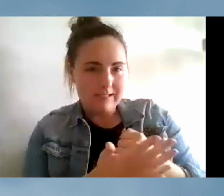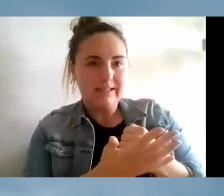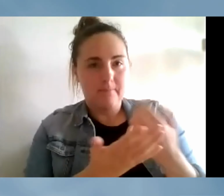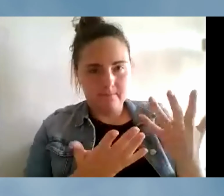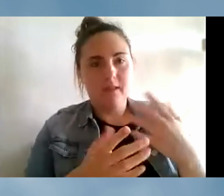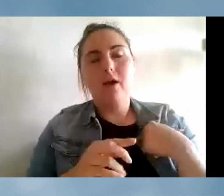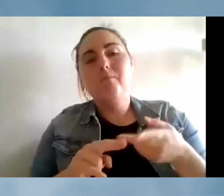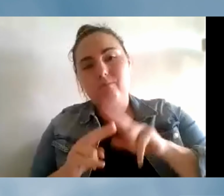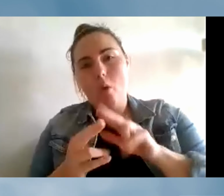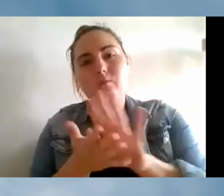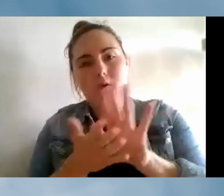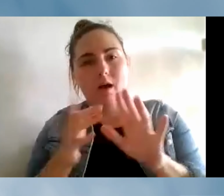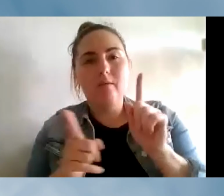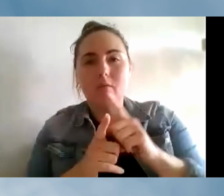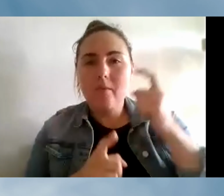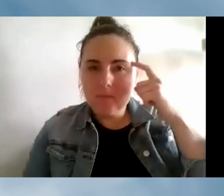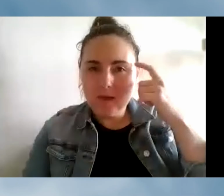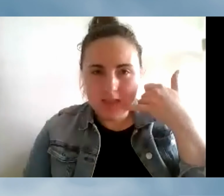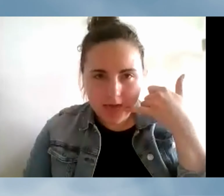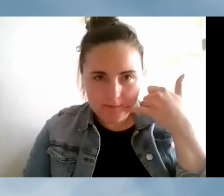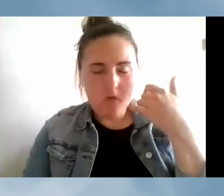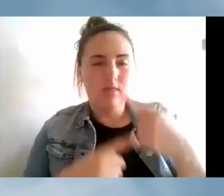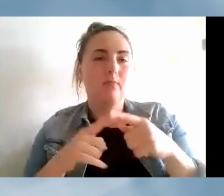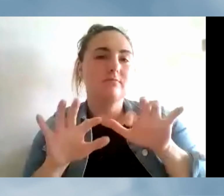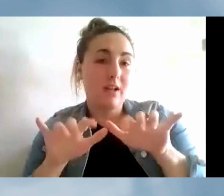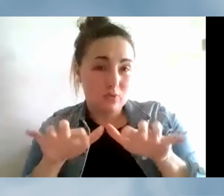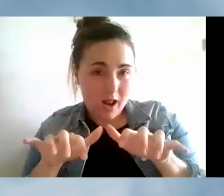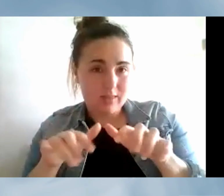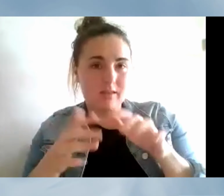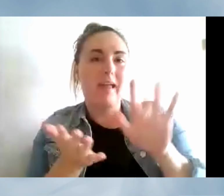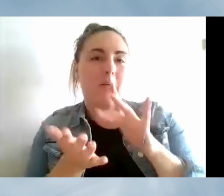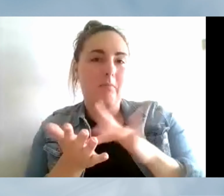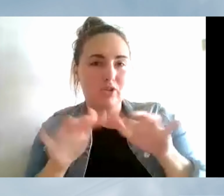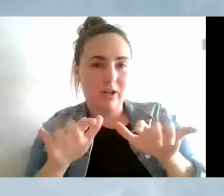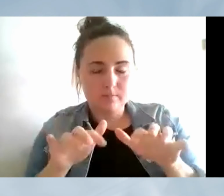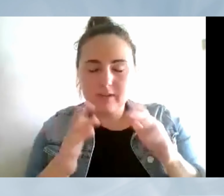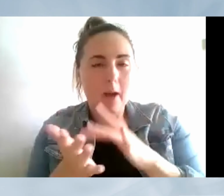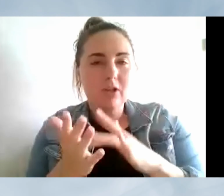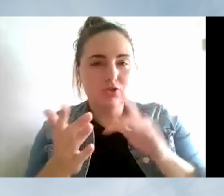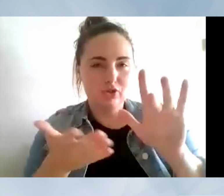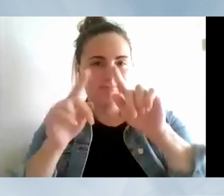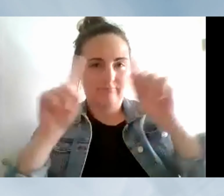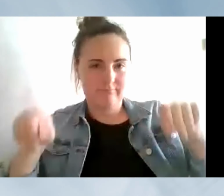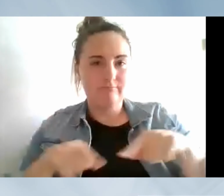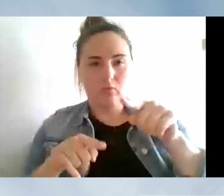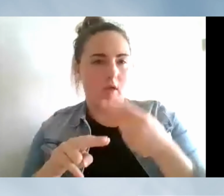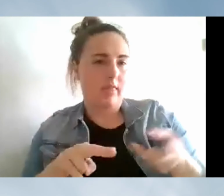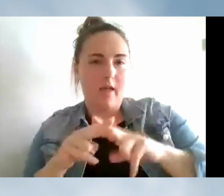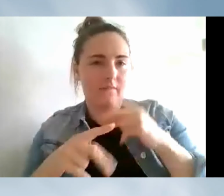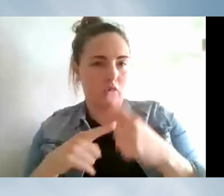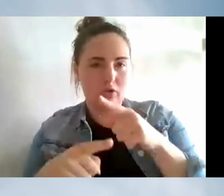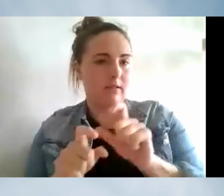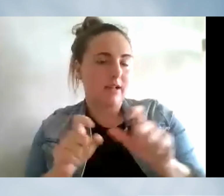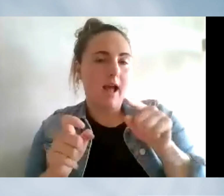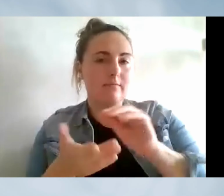pripomočki mi ne koristijo, ki so povezani s tem slušnim aparatom. Zelo pa uporabljam pametni telefon, tablico,